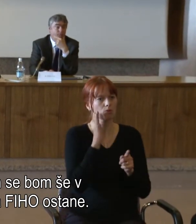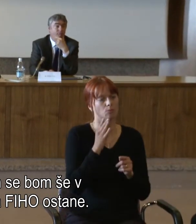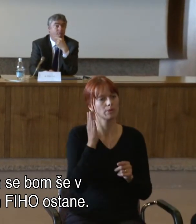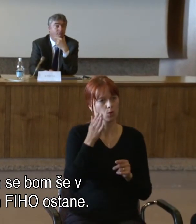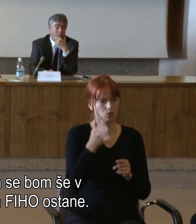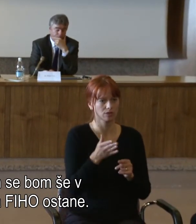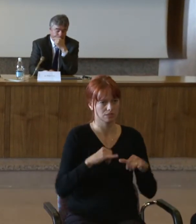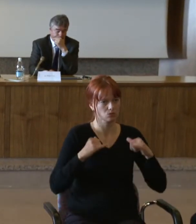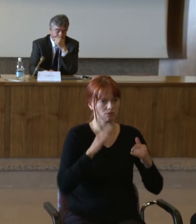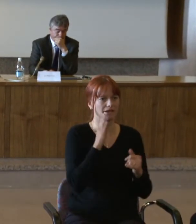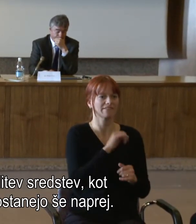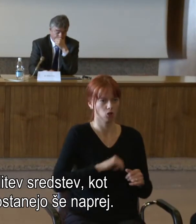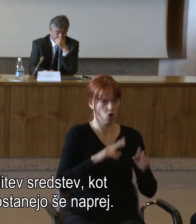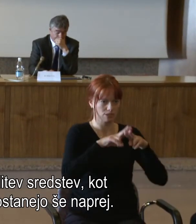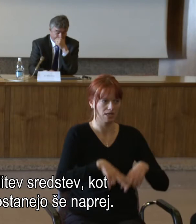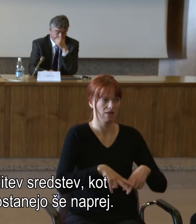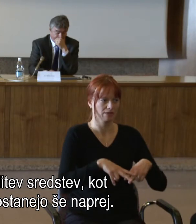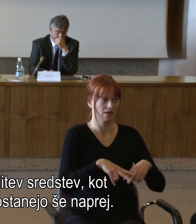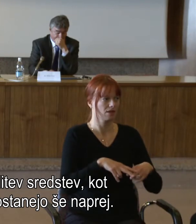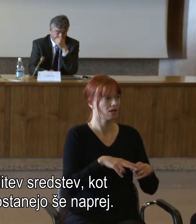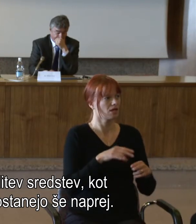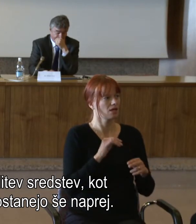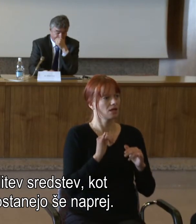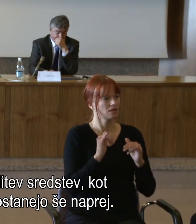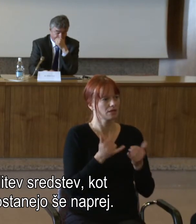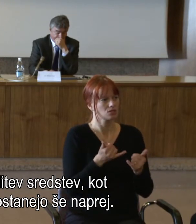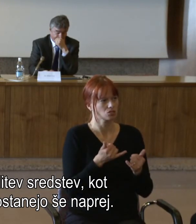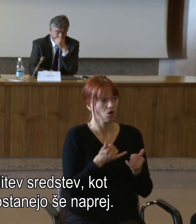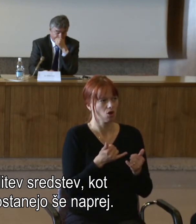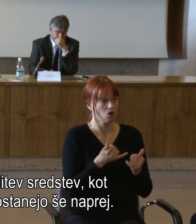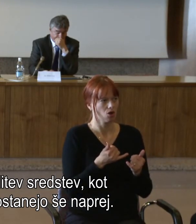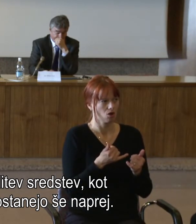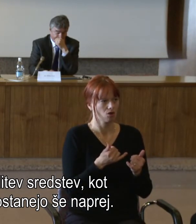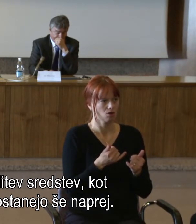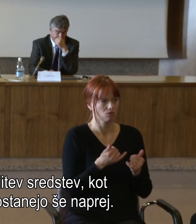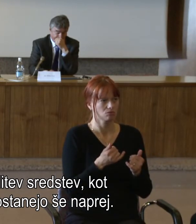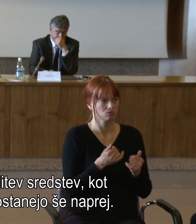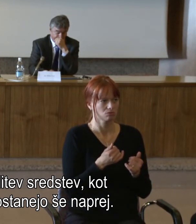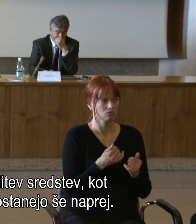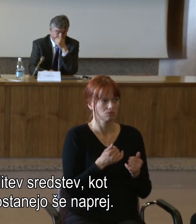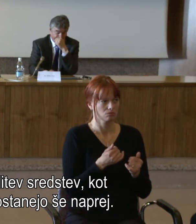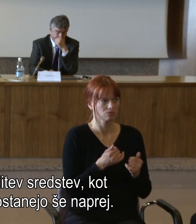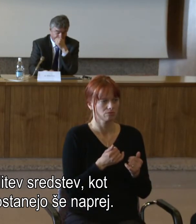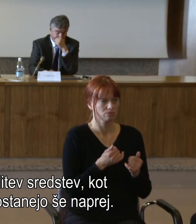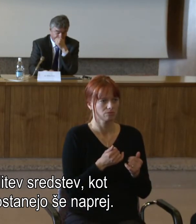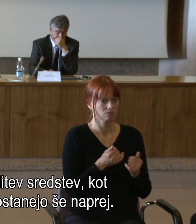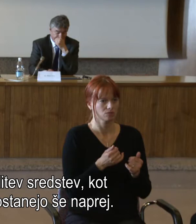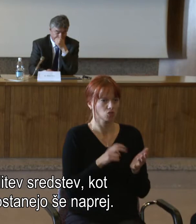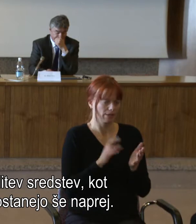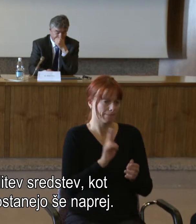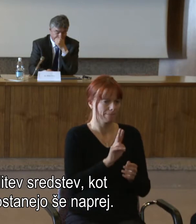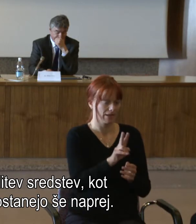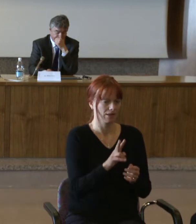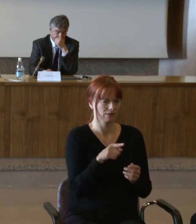FIHA ostane, da so proporci delitev sredstev, kakršni so dogovorjeni, še